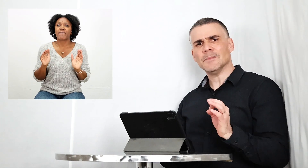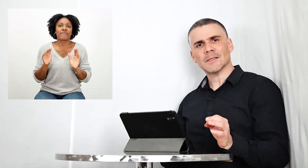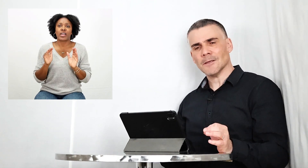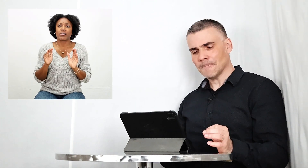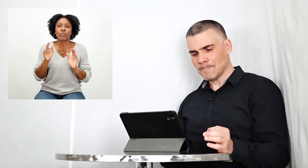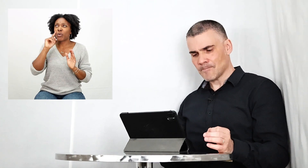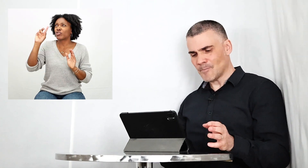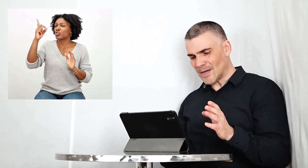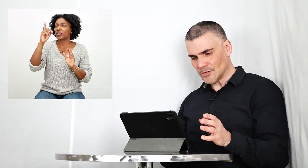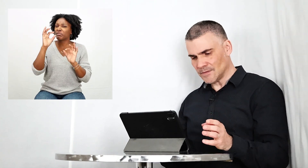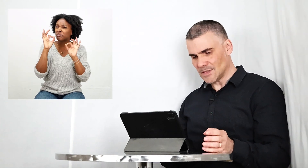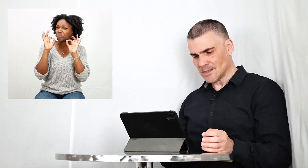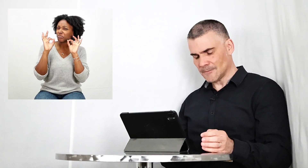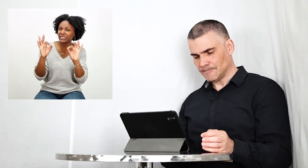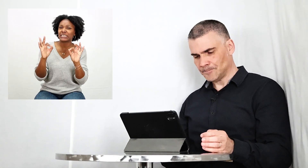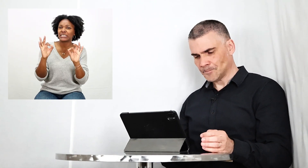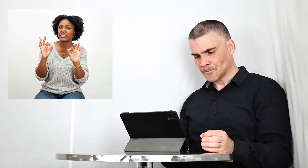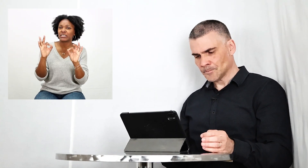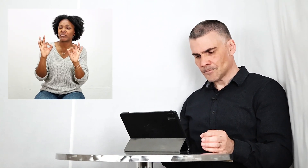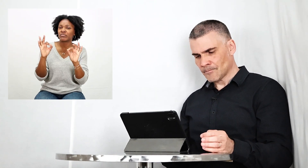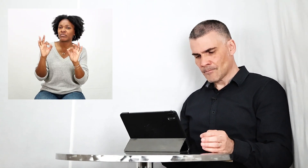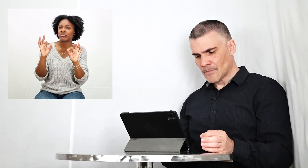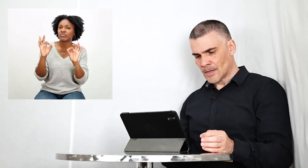manière millimétrée, pas à notre vitesse.